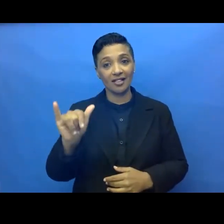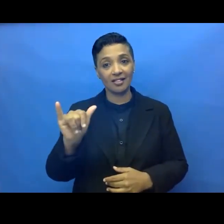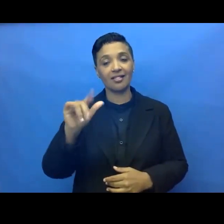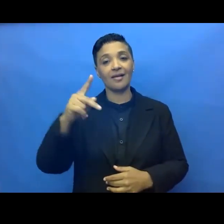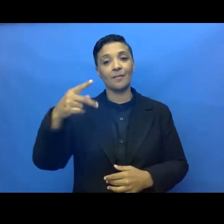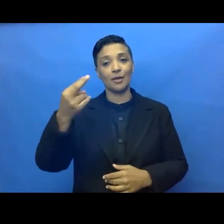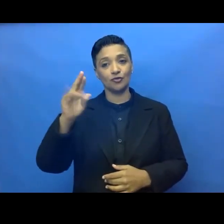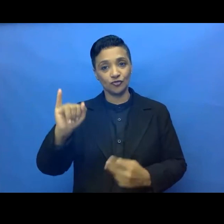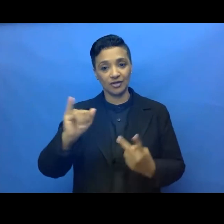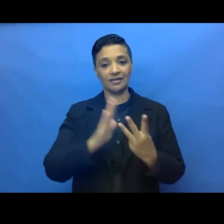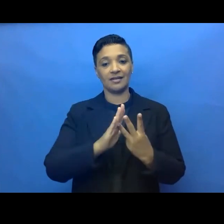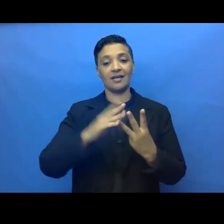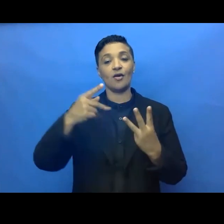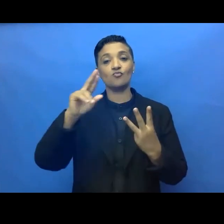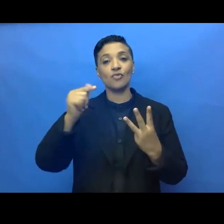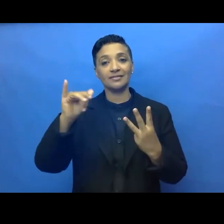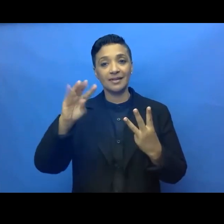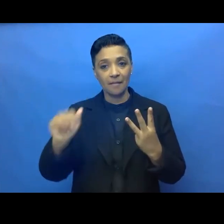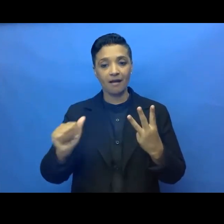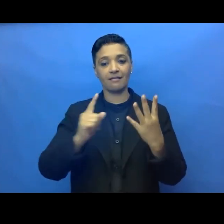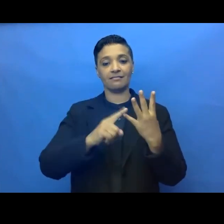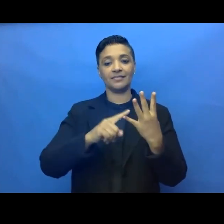Merci beaucoup